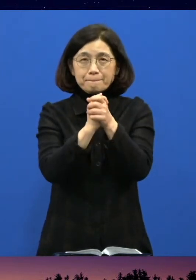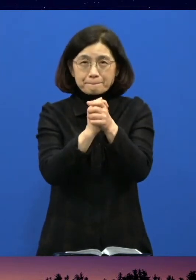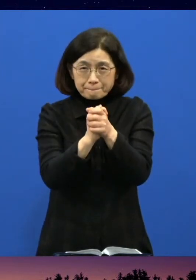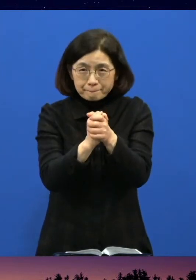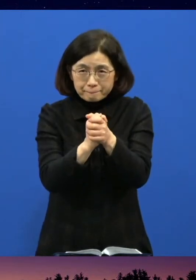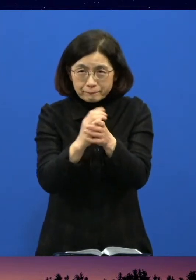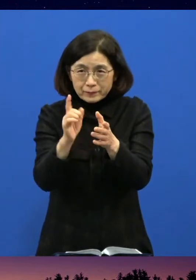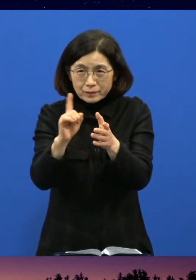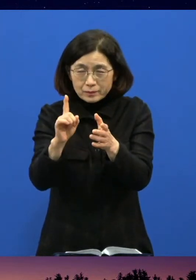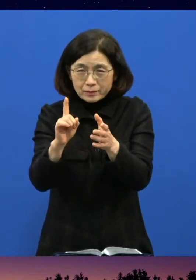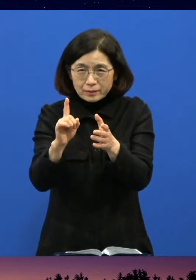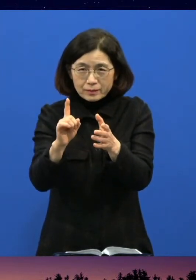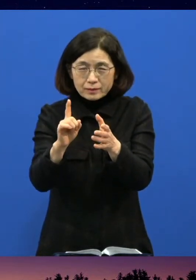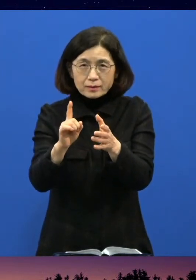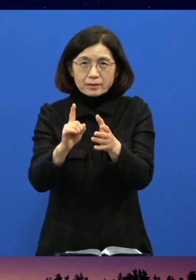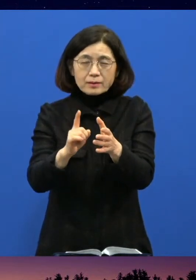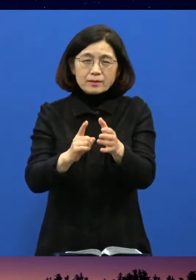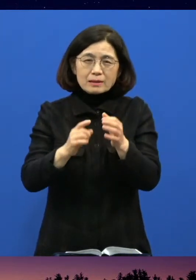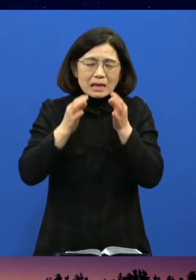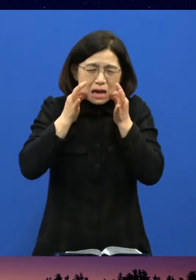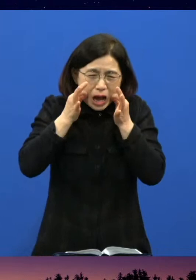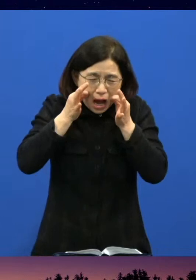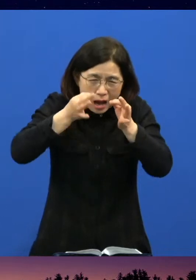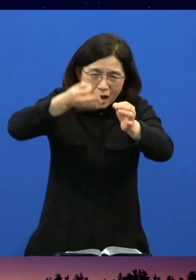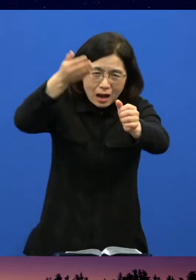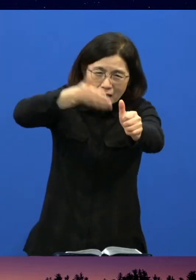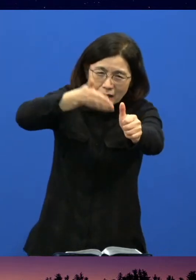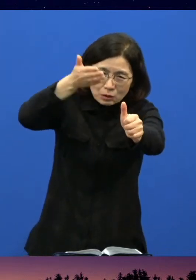구하는 대로 응답되지 않는다고 포기해버리는 건 기도가 아니에요.